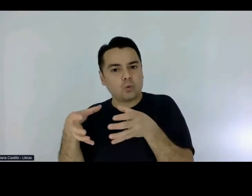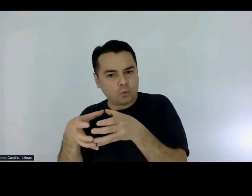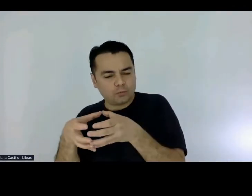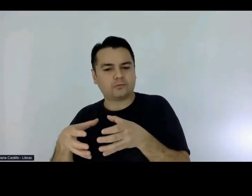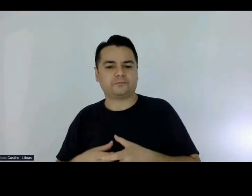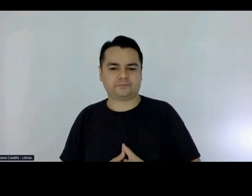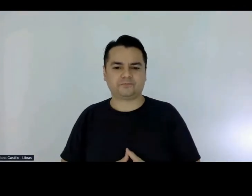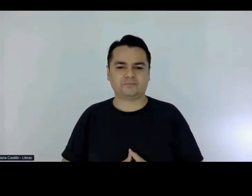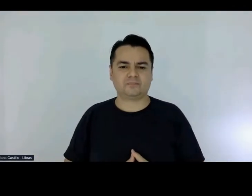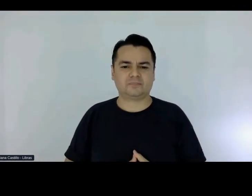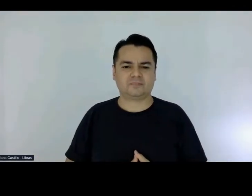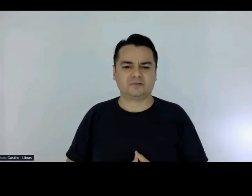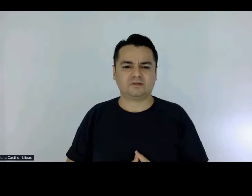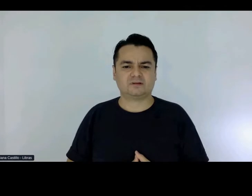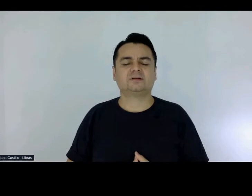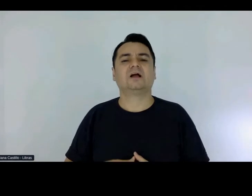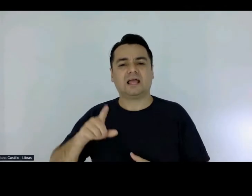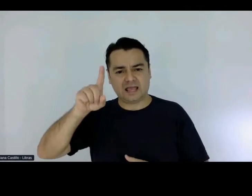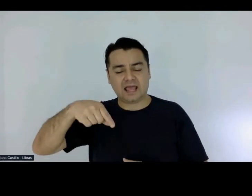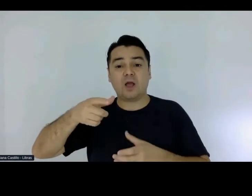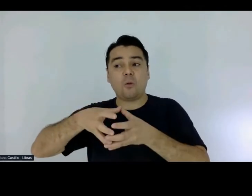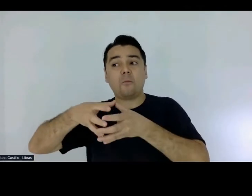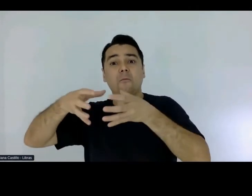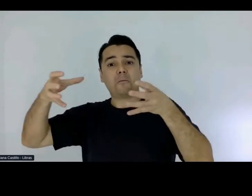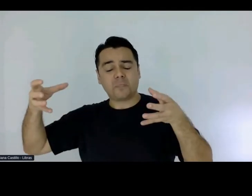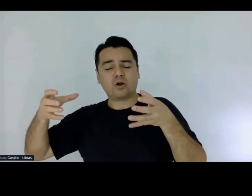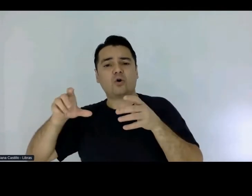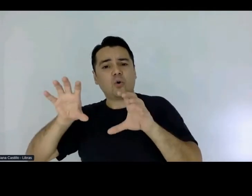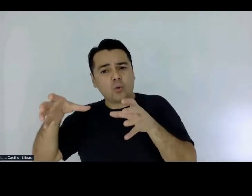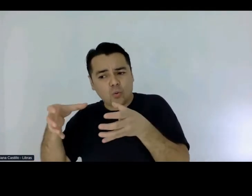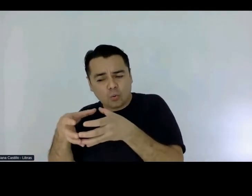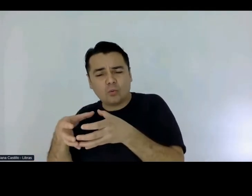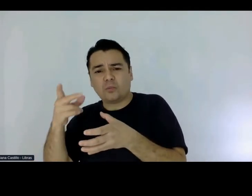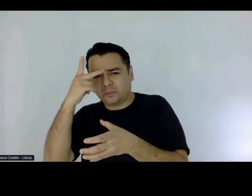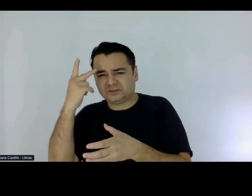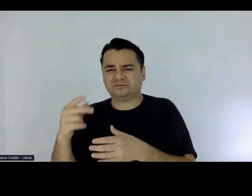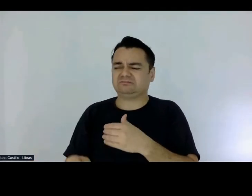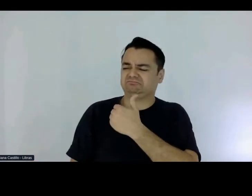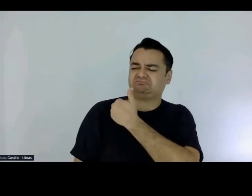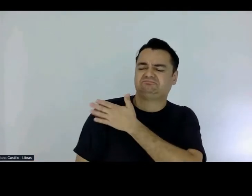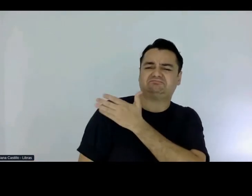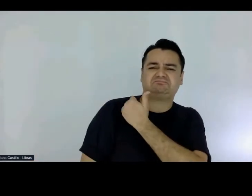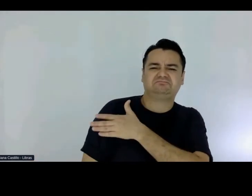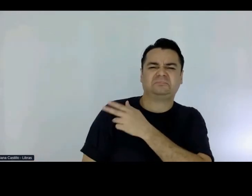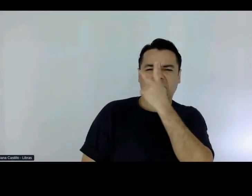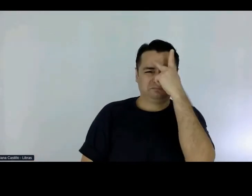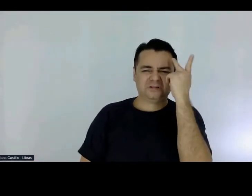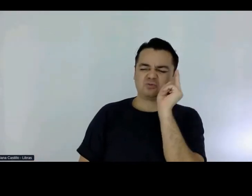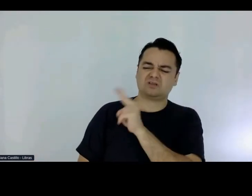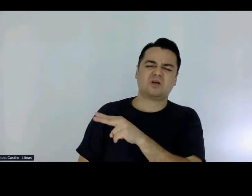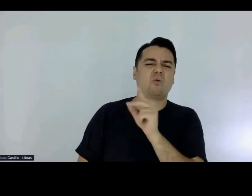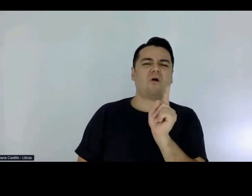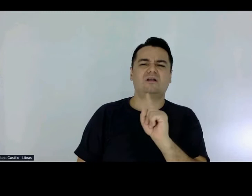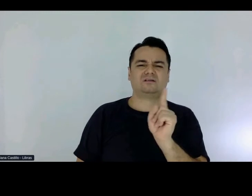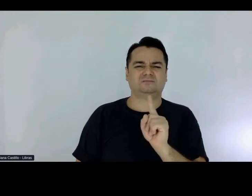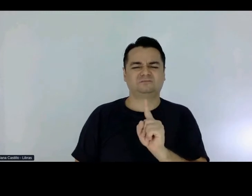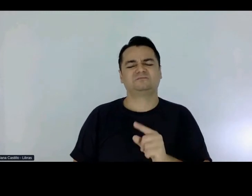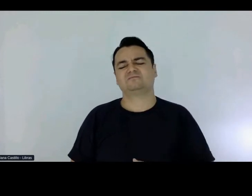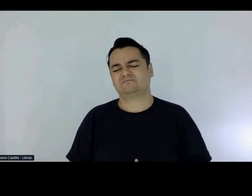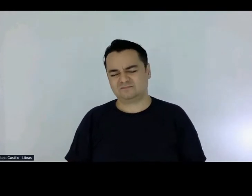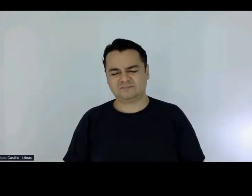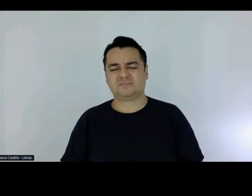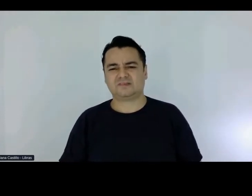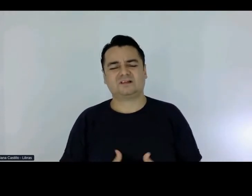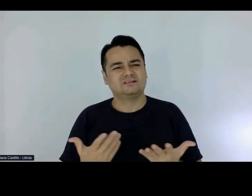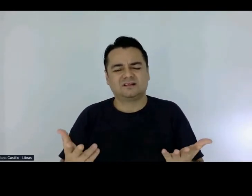assim, o maior grupo minorizado que existe e que as pessoas não olham, né? E não adianta